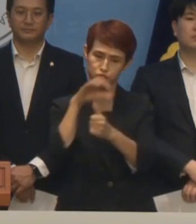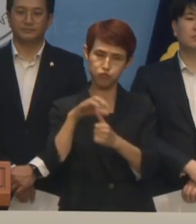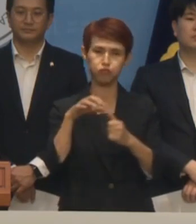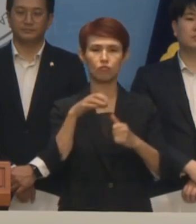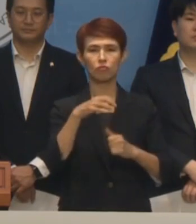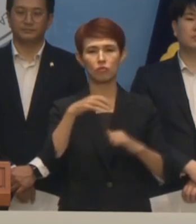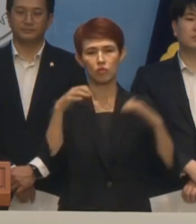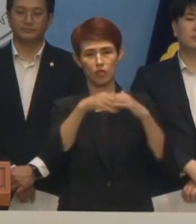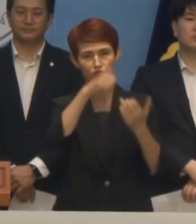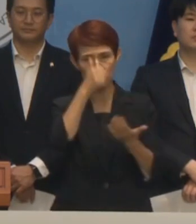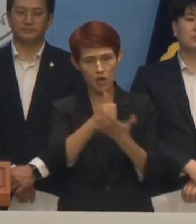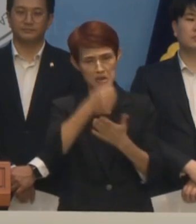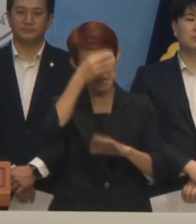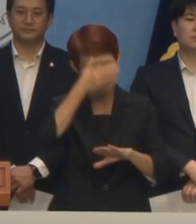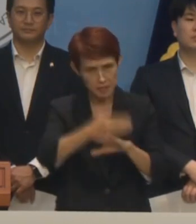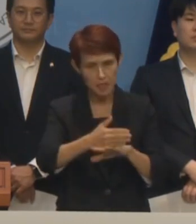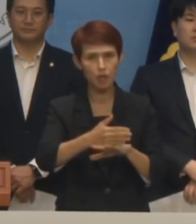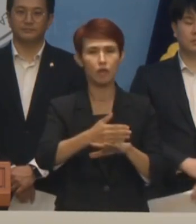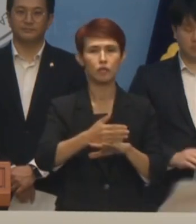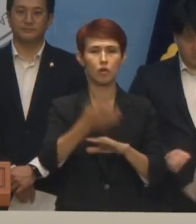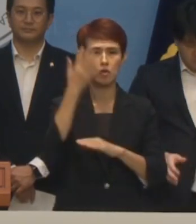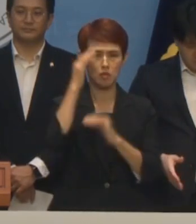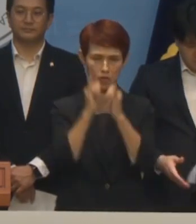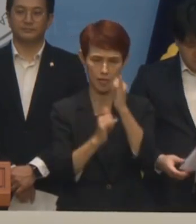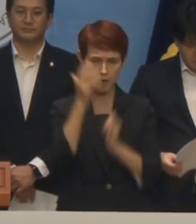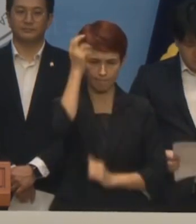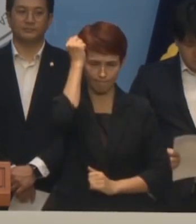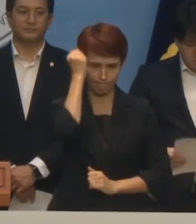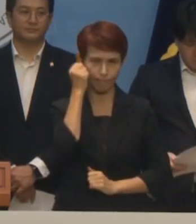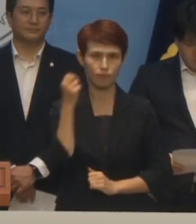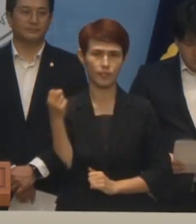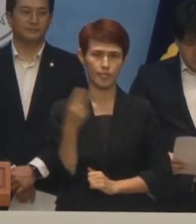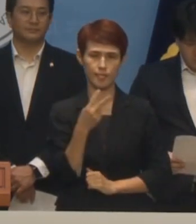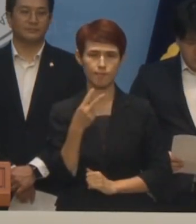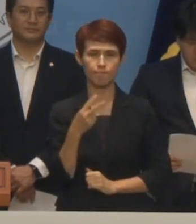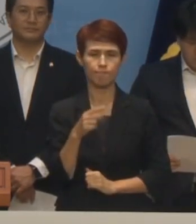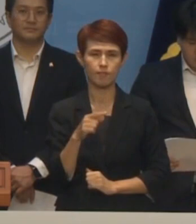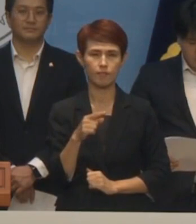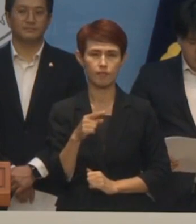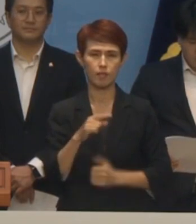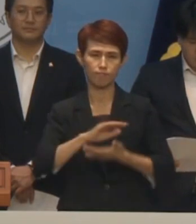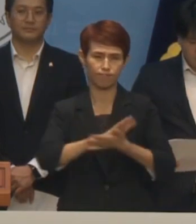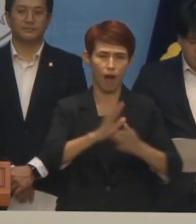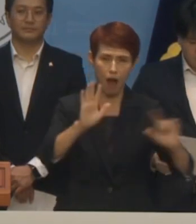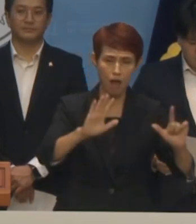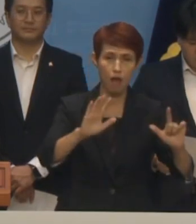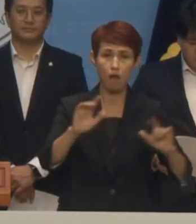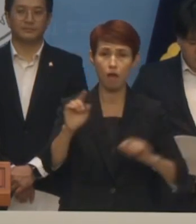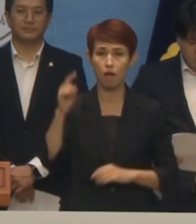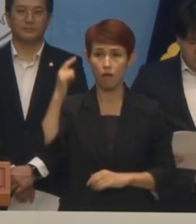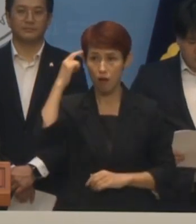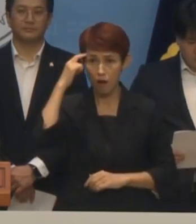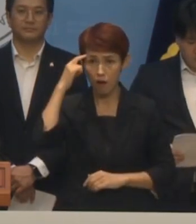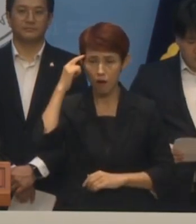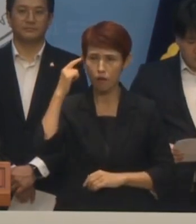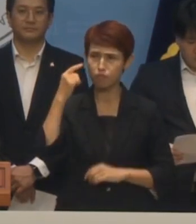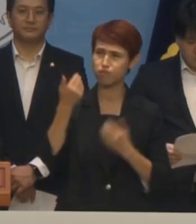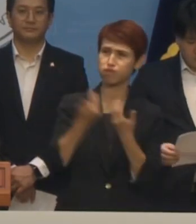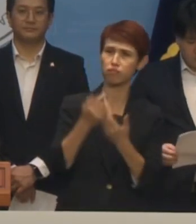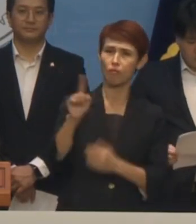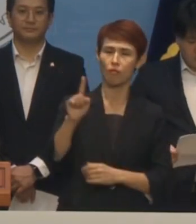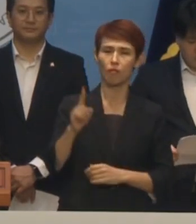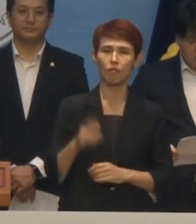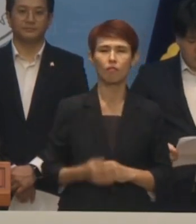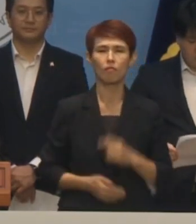대한 사죄의 입장, 역사를 기억함으로써 되풀이하지 않겠다는 독일의 의지는 어디로 간 것입니까? 일본